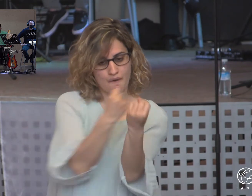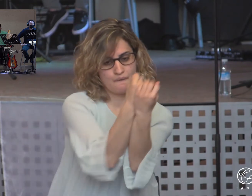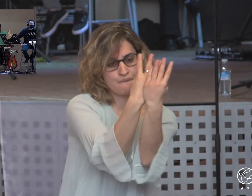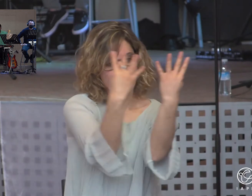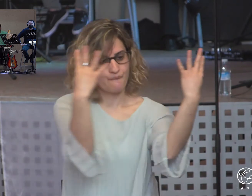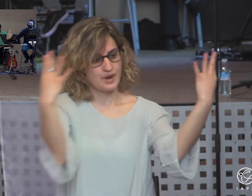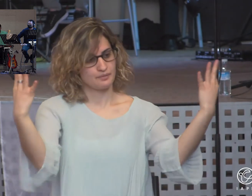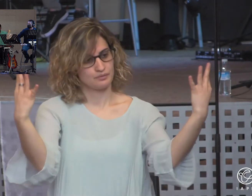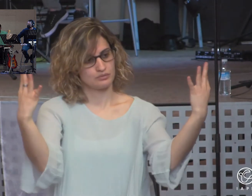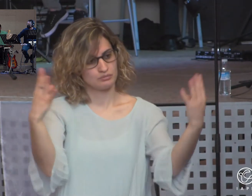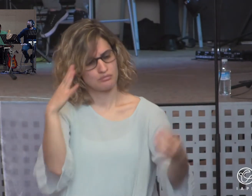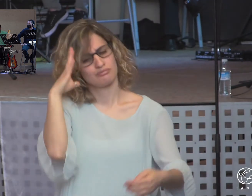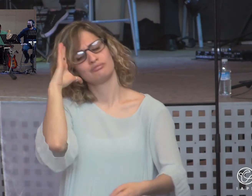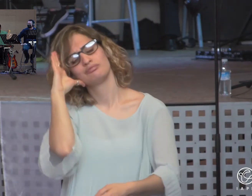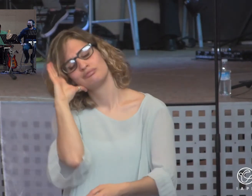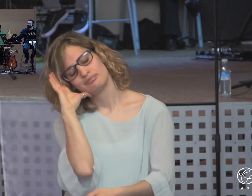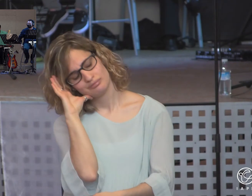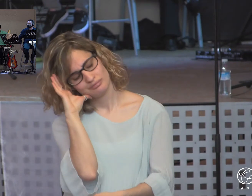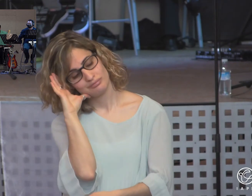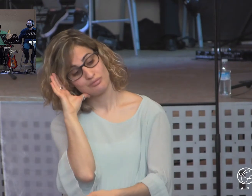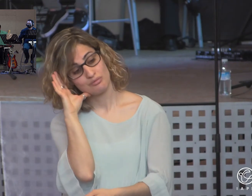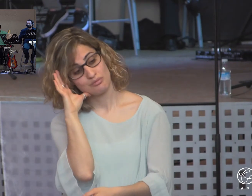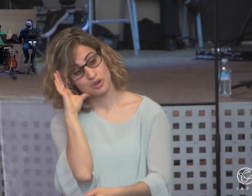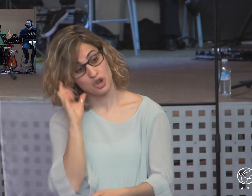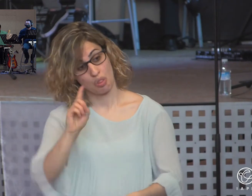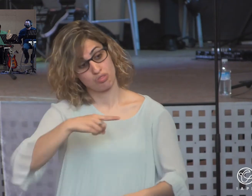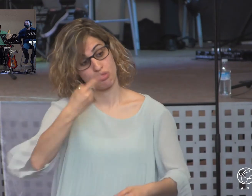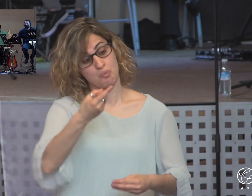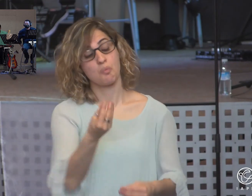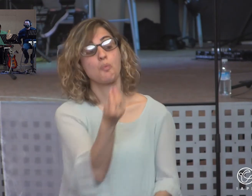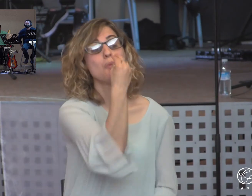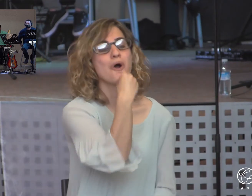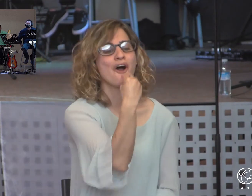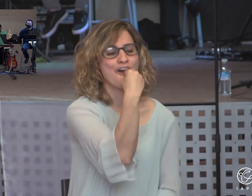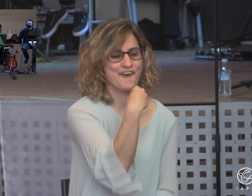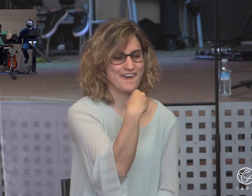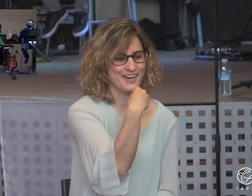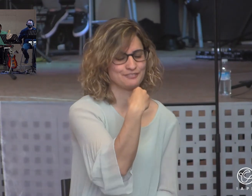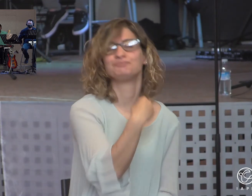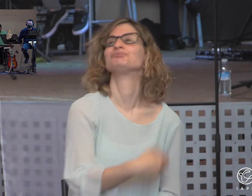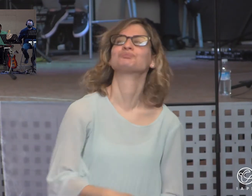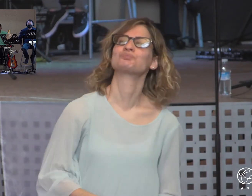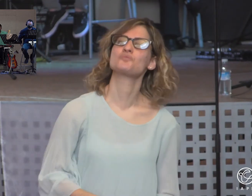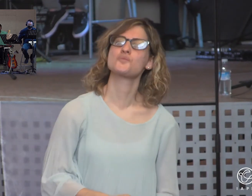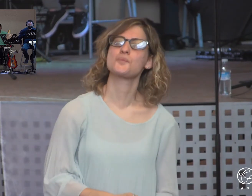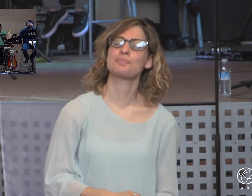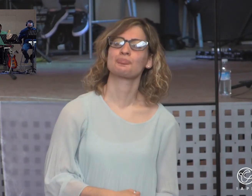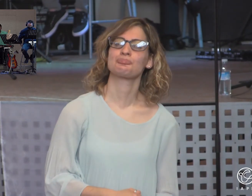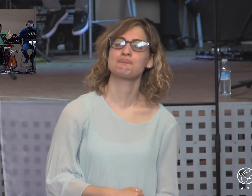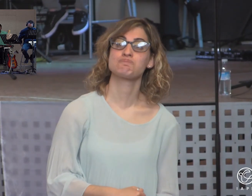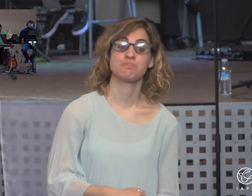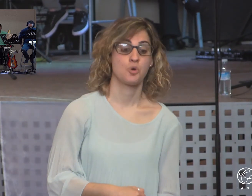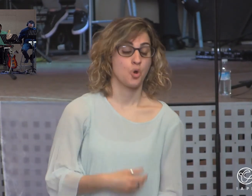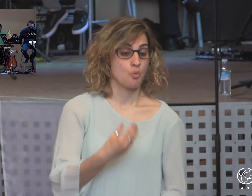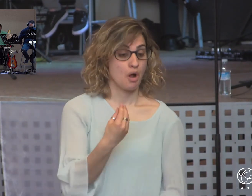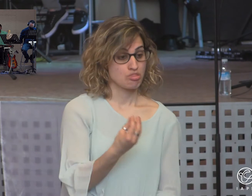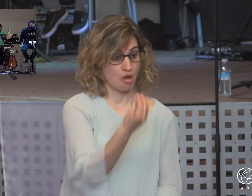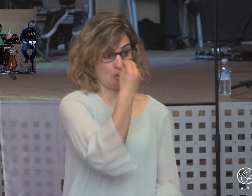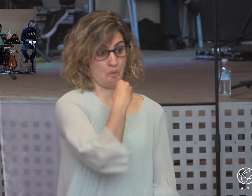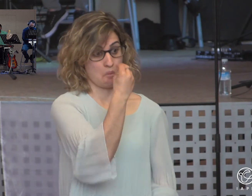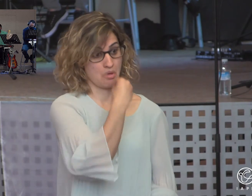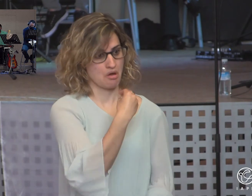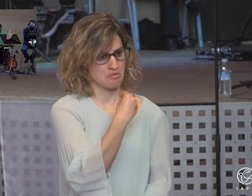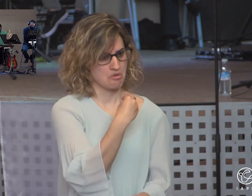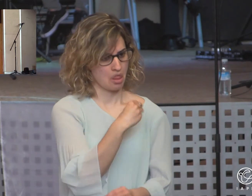Y cuando terminaron, dijeron, vamos a recoger lo que sobra para que no se nos pierda y lo